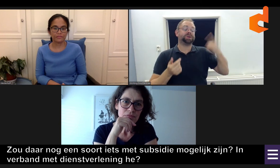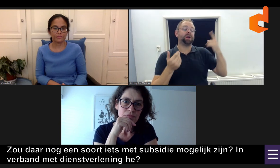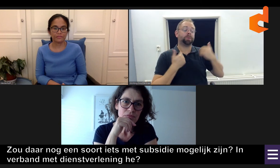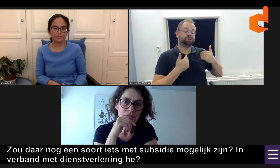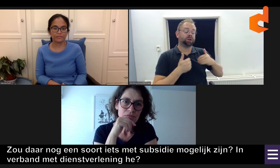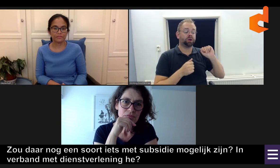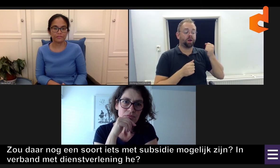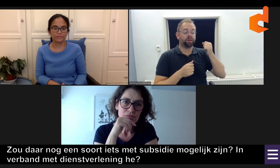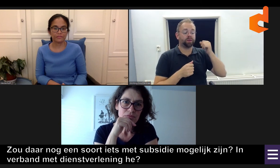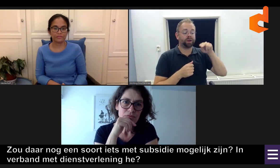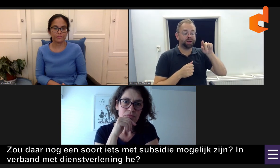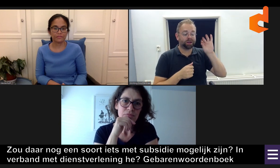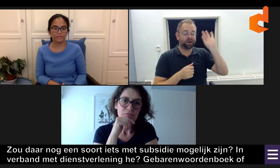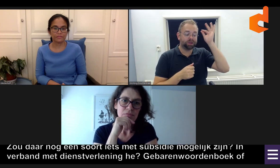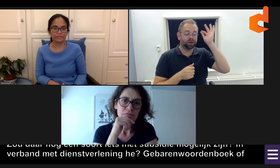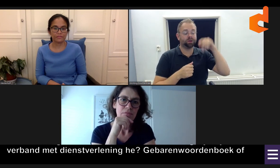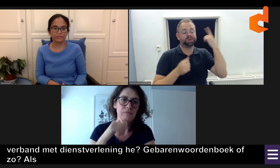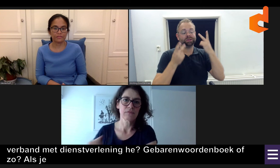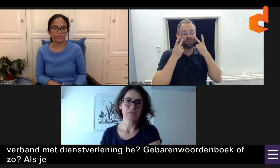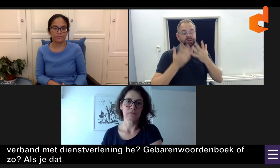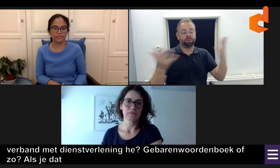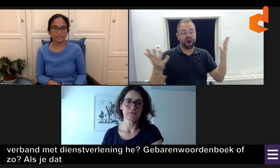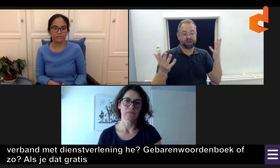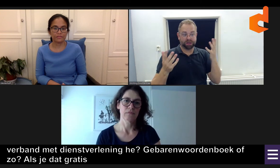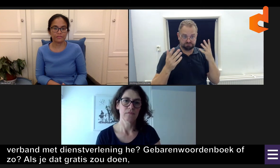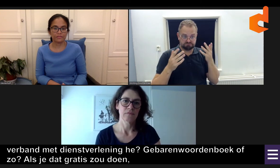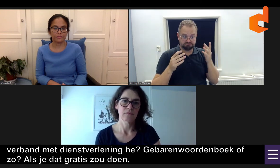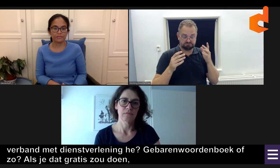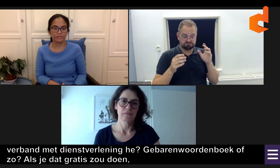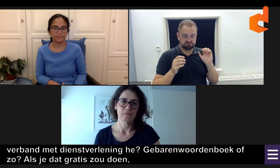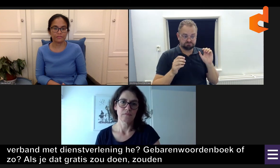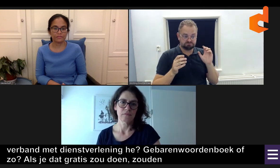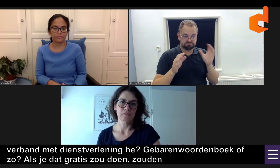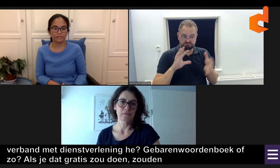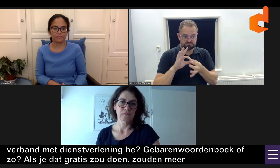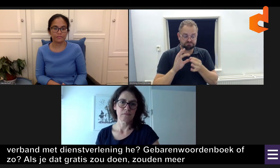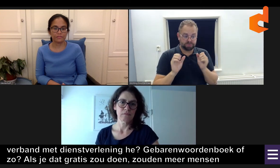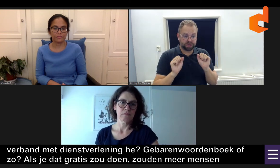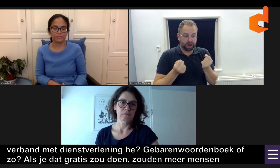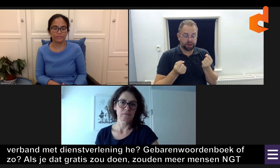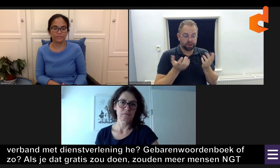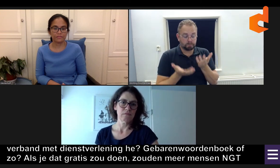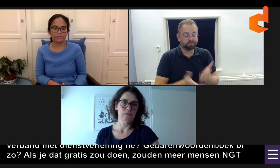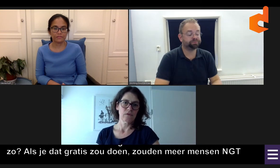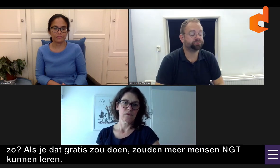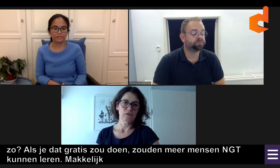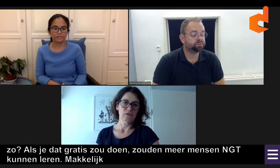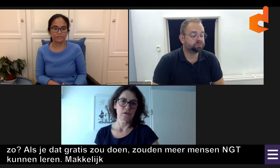dergelijks. Als je dat gratis zou doen, dan zouden meer mensen NGT kunnen leren, makkelijker misschien, en dan zou het zichtbaarder